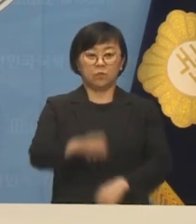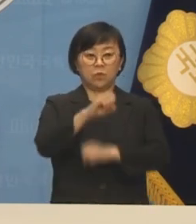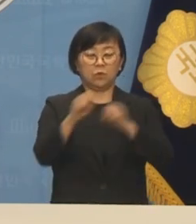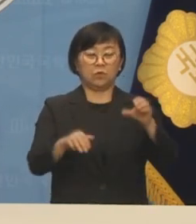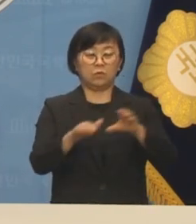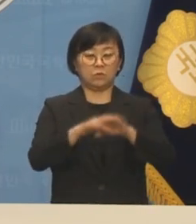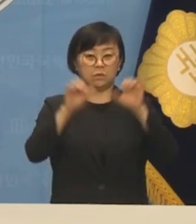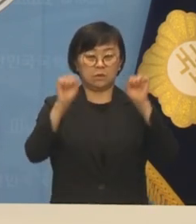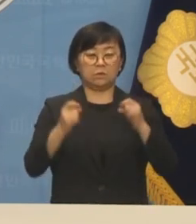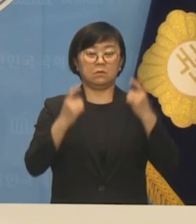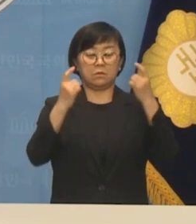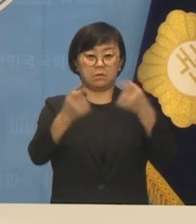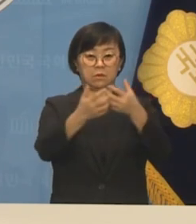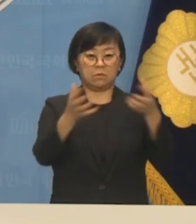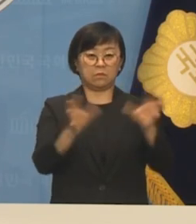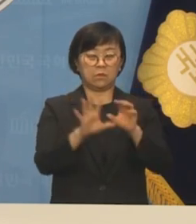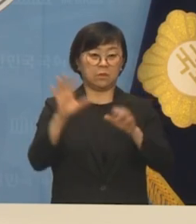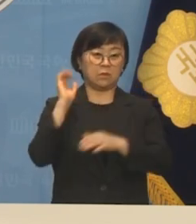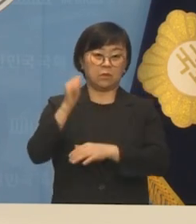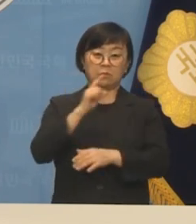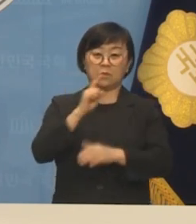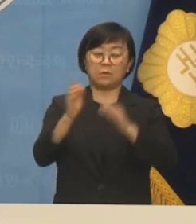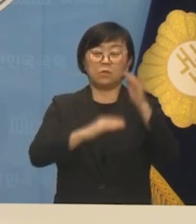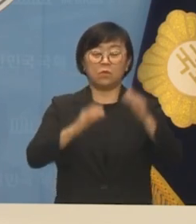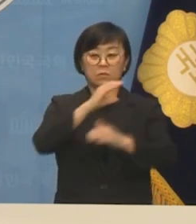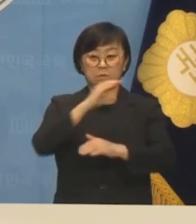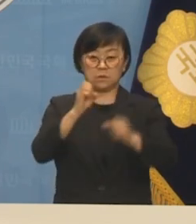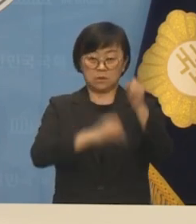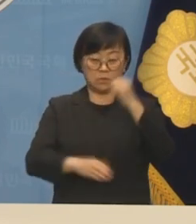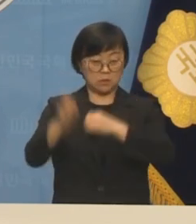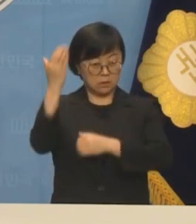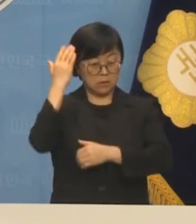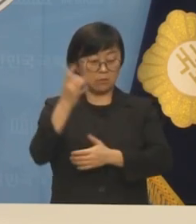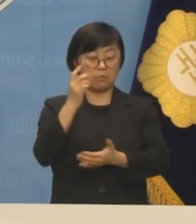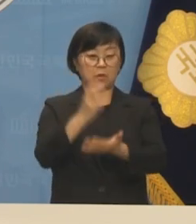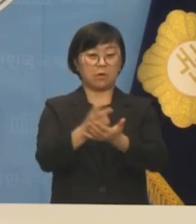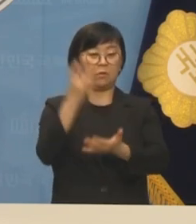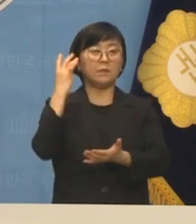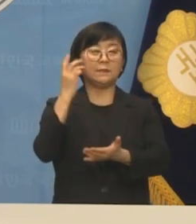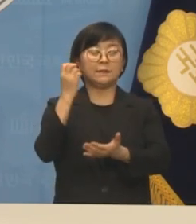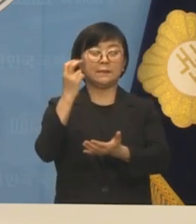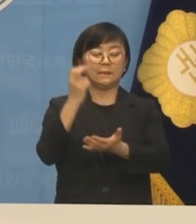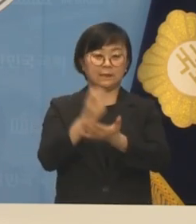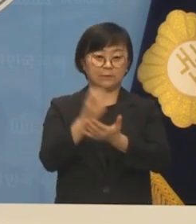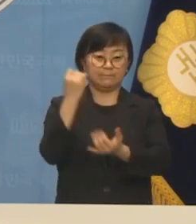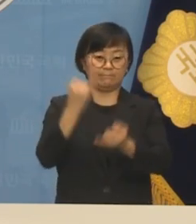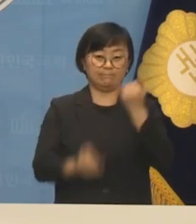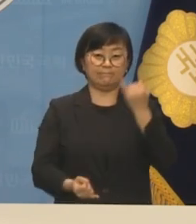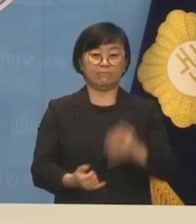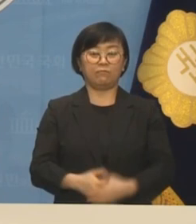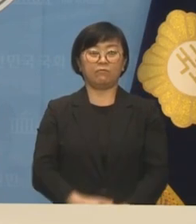문체부 스스로가 대통령이 말한 공정과 상식, 법과 원칙을 어기는 것일 겁니다.